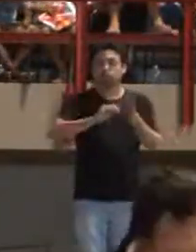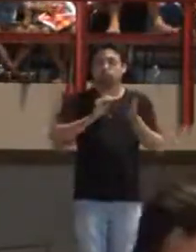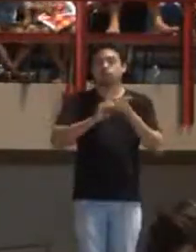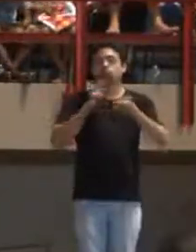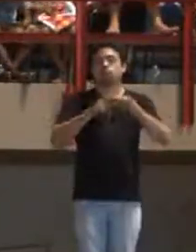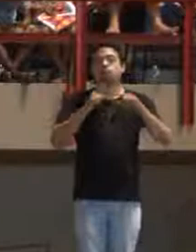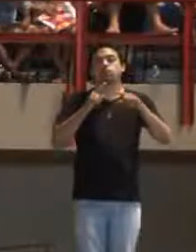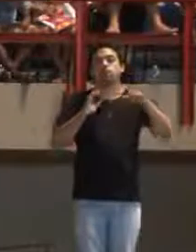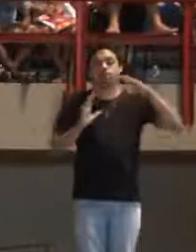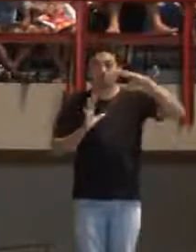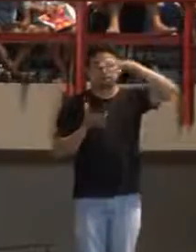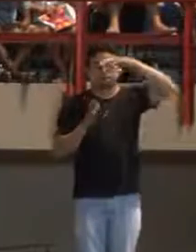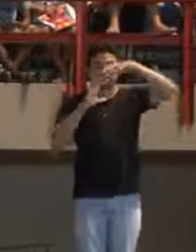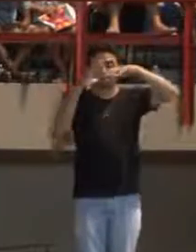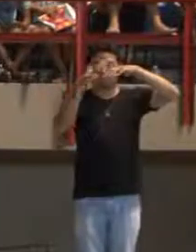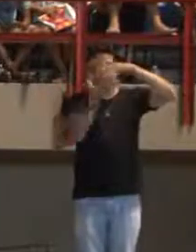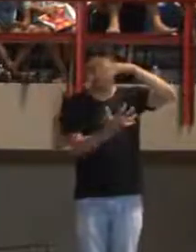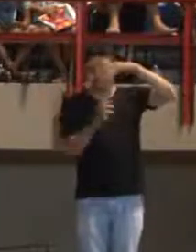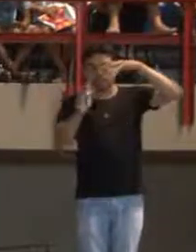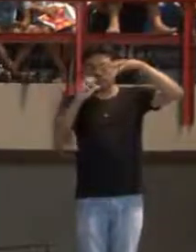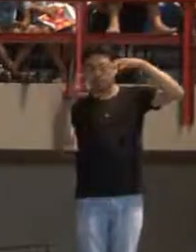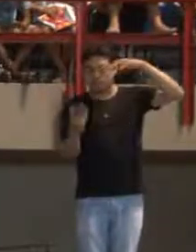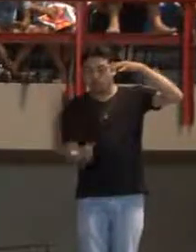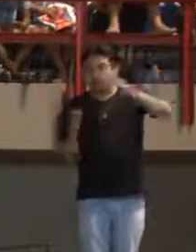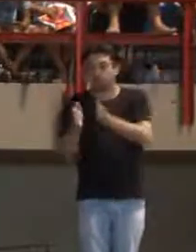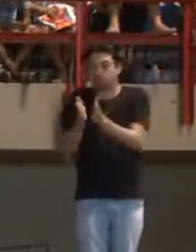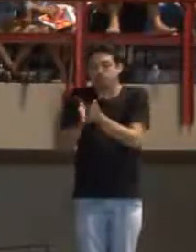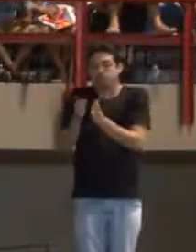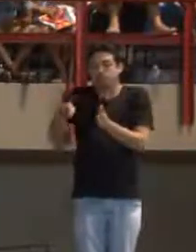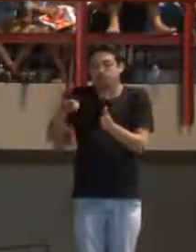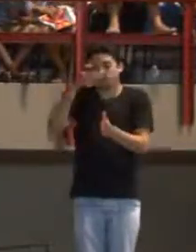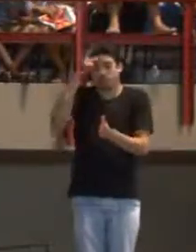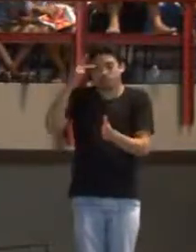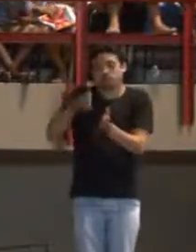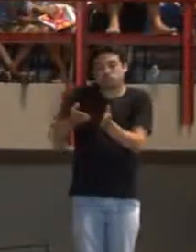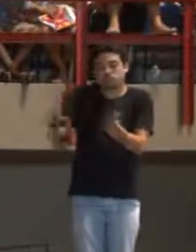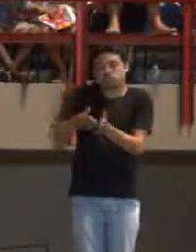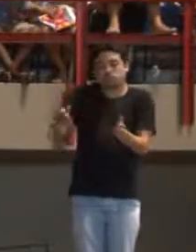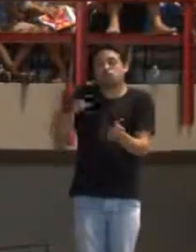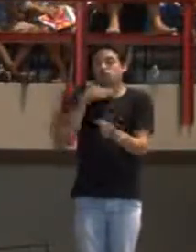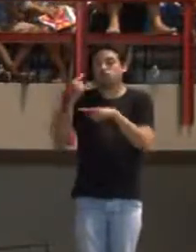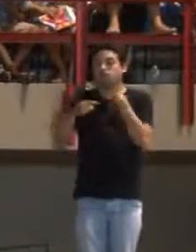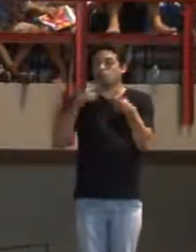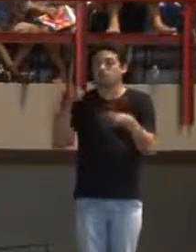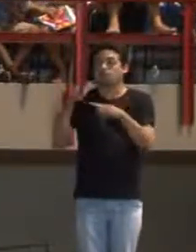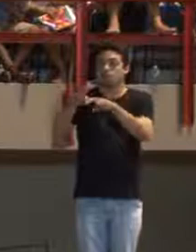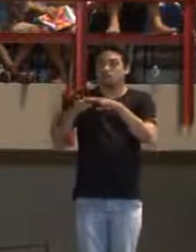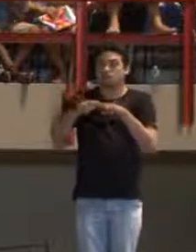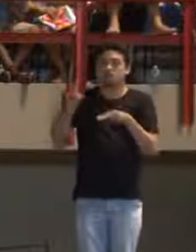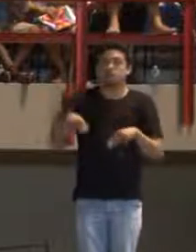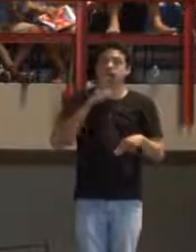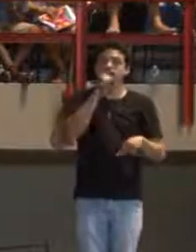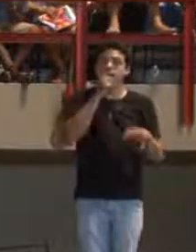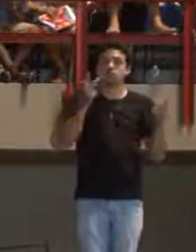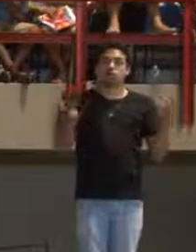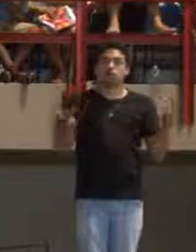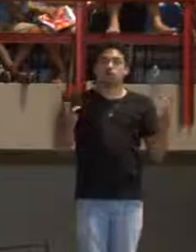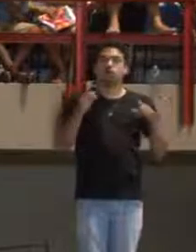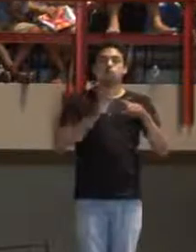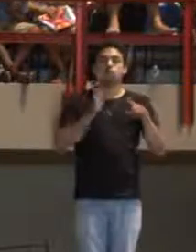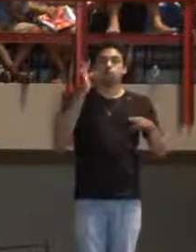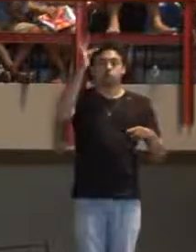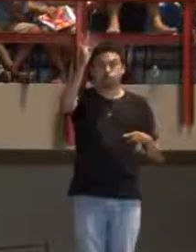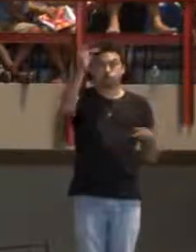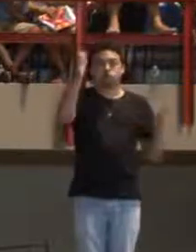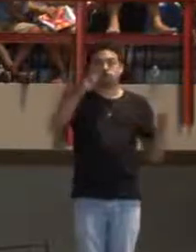continente mais pobre no mundo, gente? A África. É onde tem mais gente morrendo de fome. Então a água é do mesmo jeito.